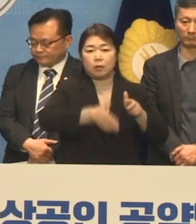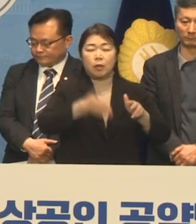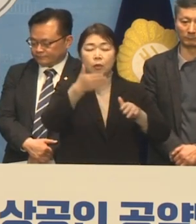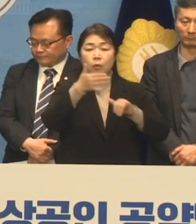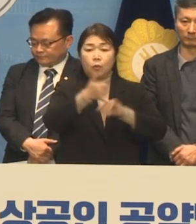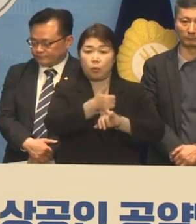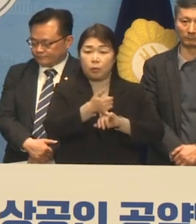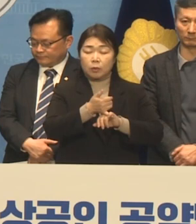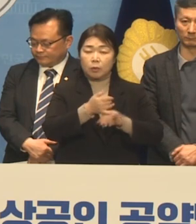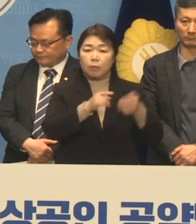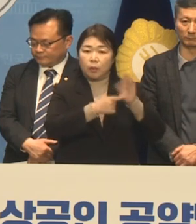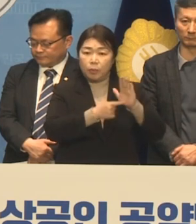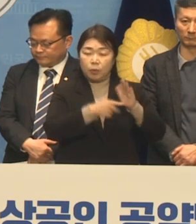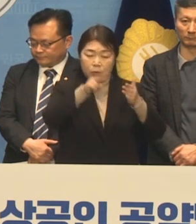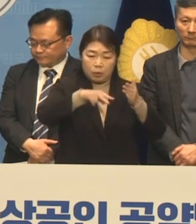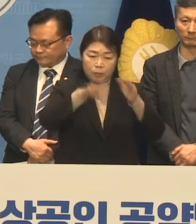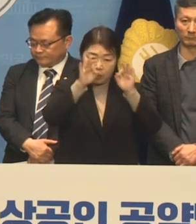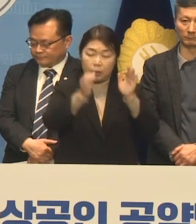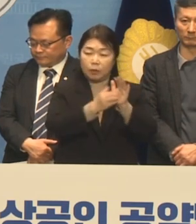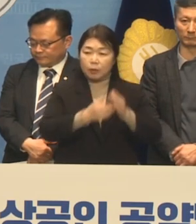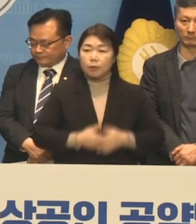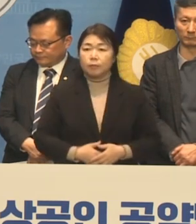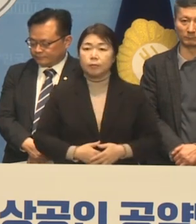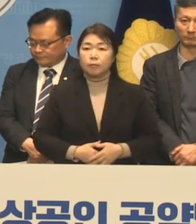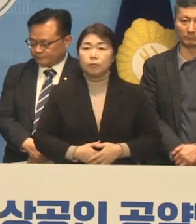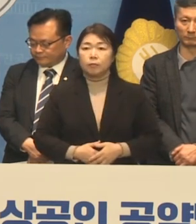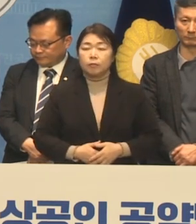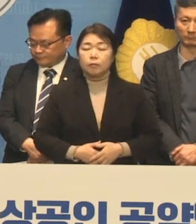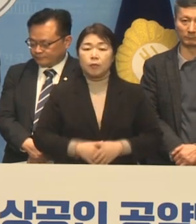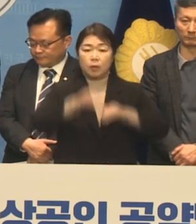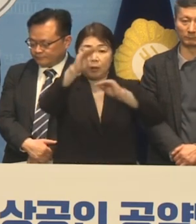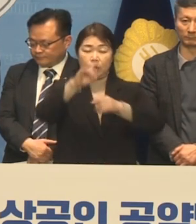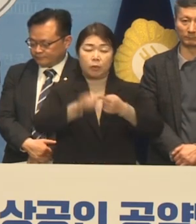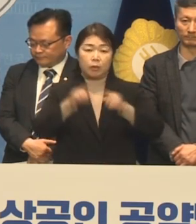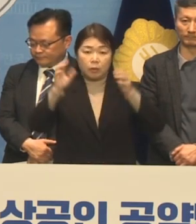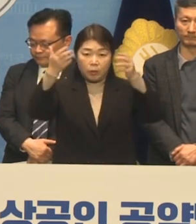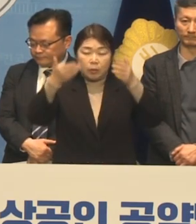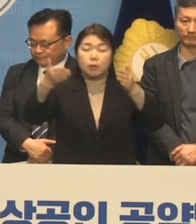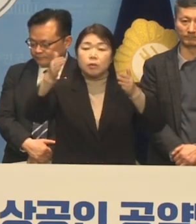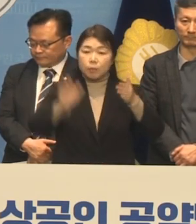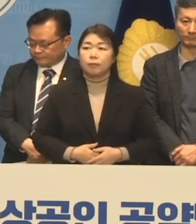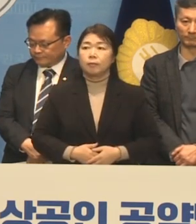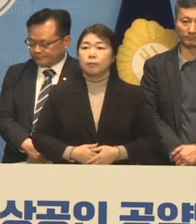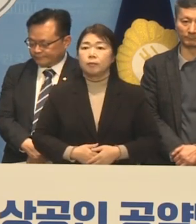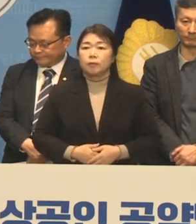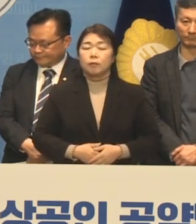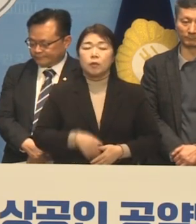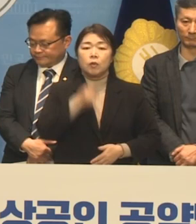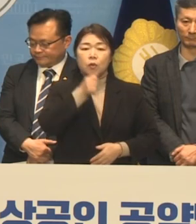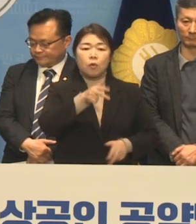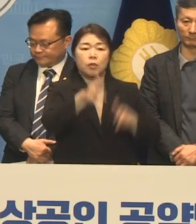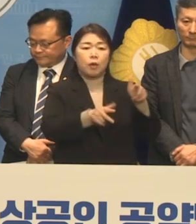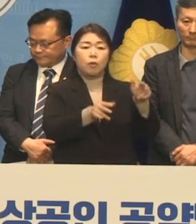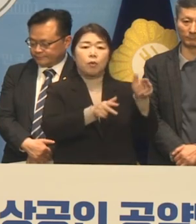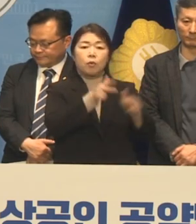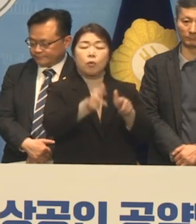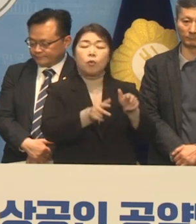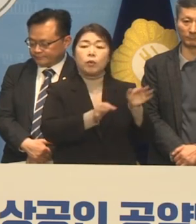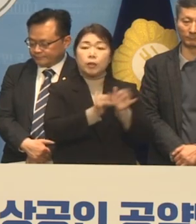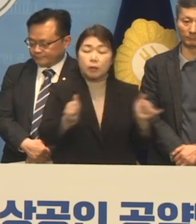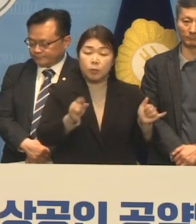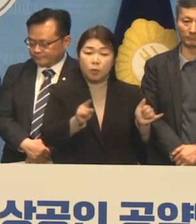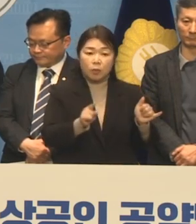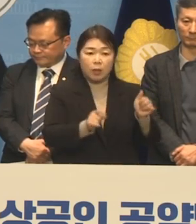잘 읽어보았습니다. 응원합니다. 그러나 우리가 소상공인이라 하면